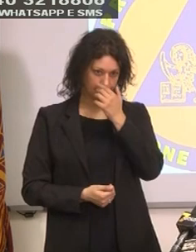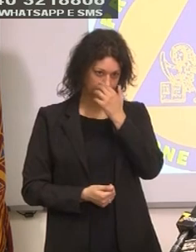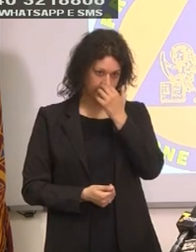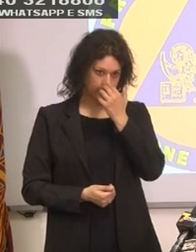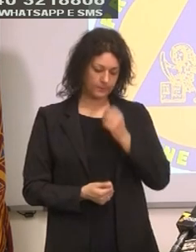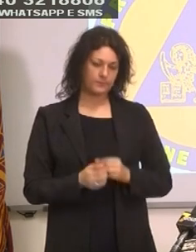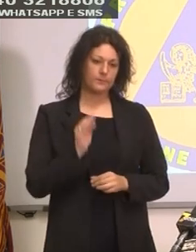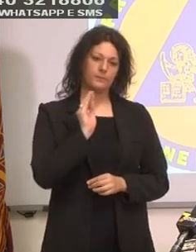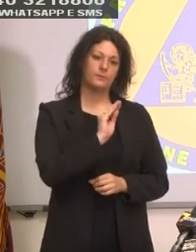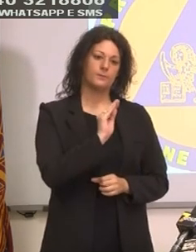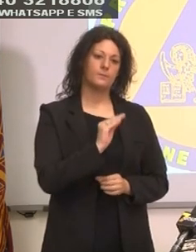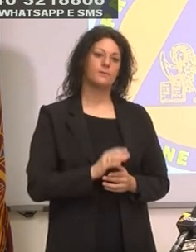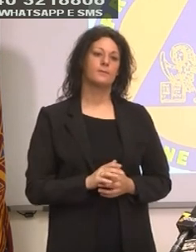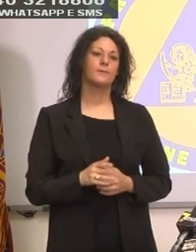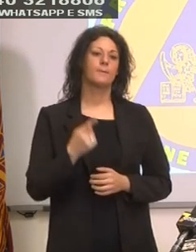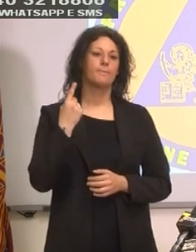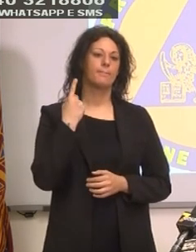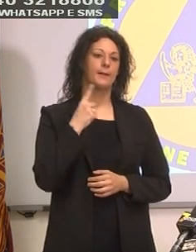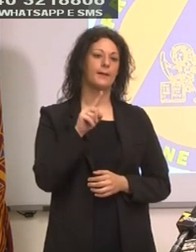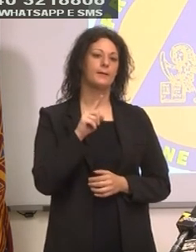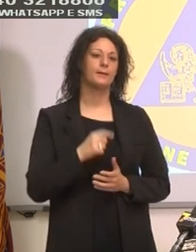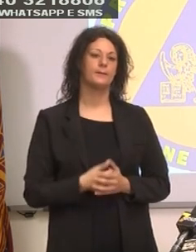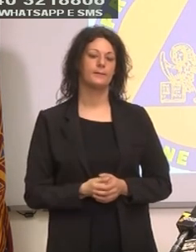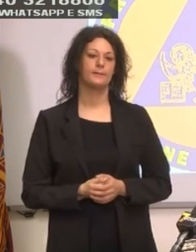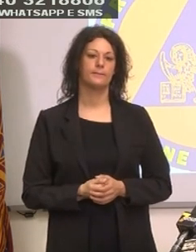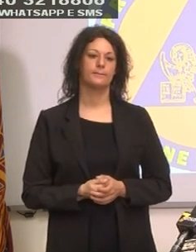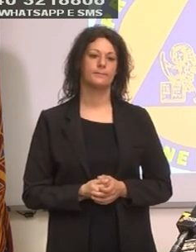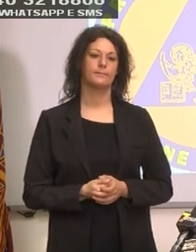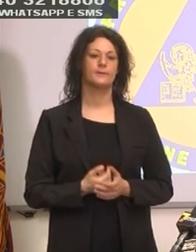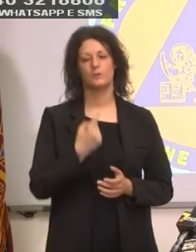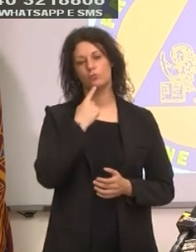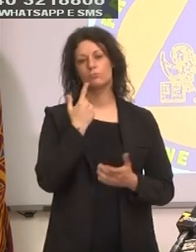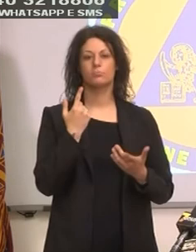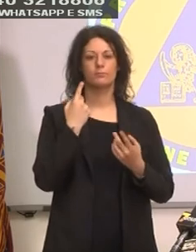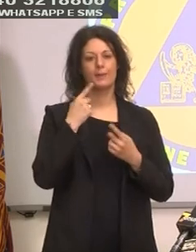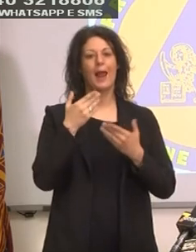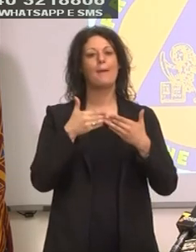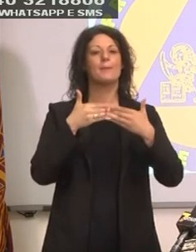Presidente, tornando invece alle riaperture e al ritorno alla normalità,